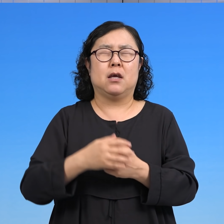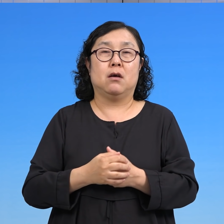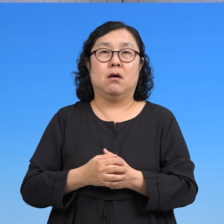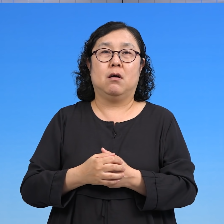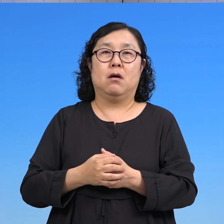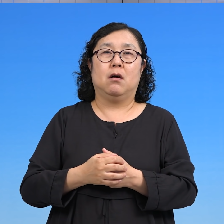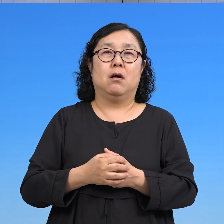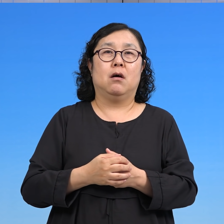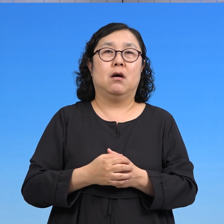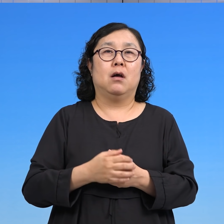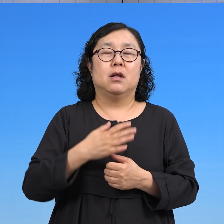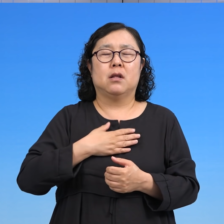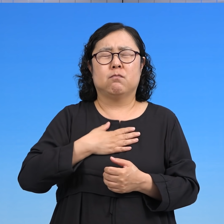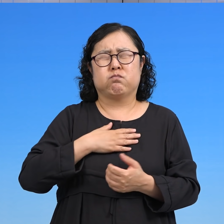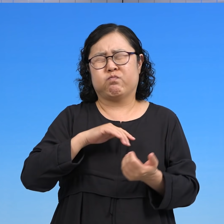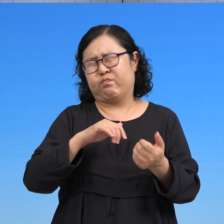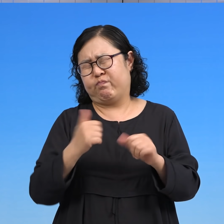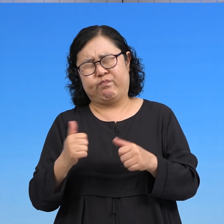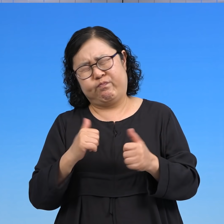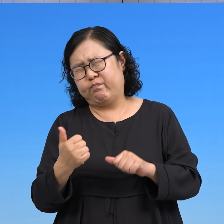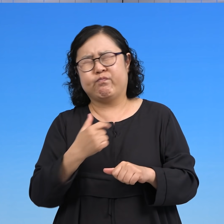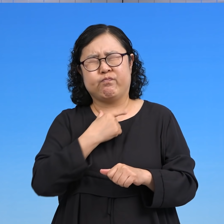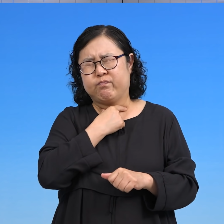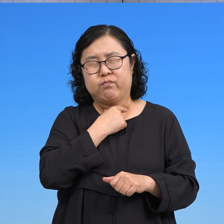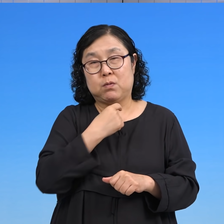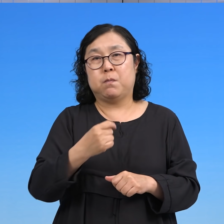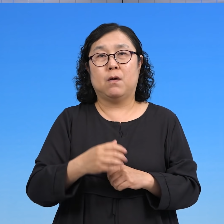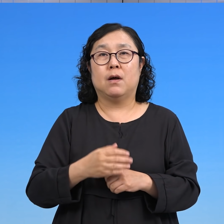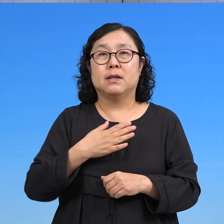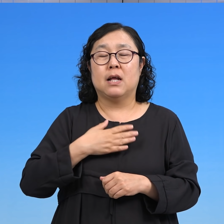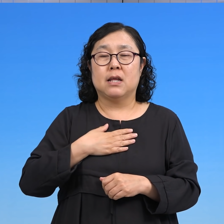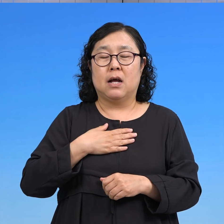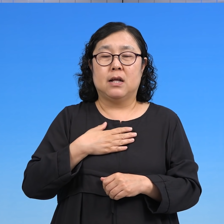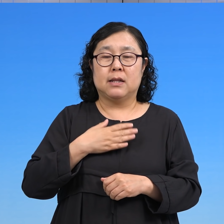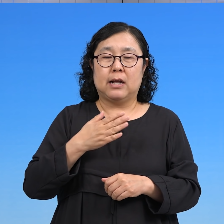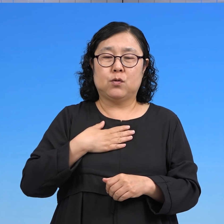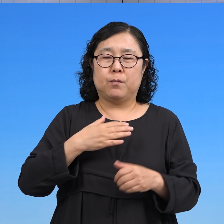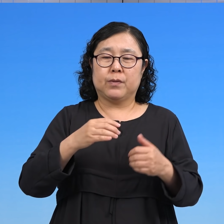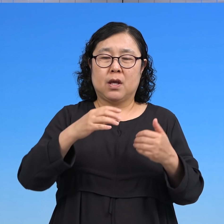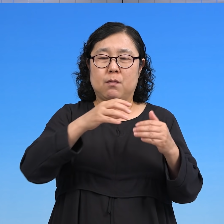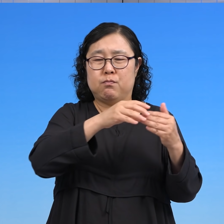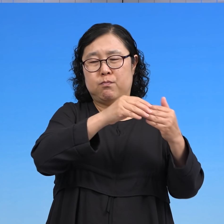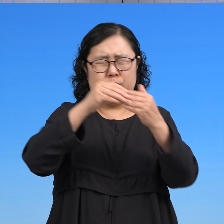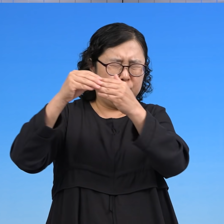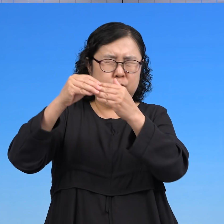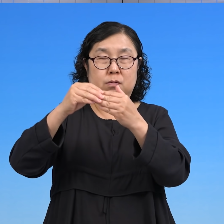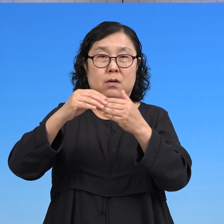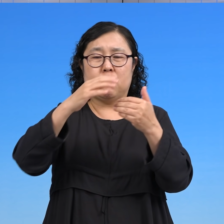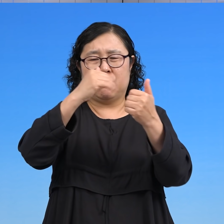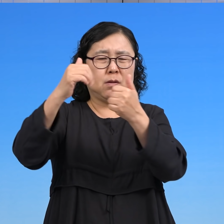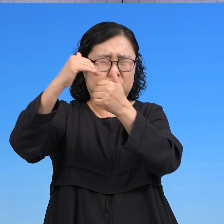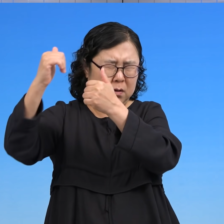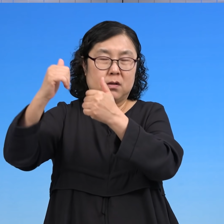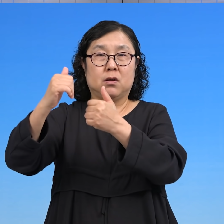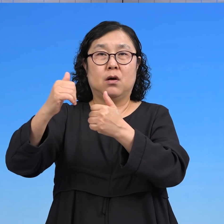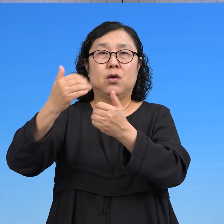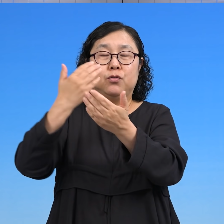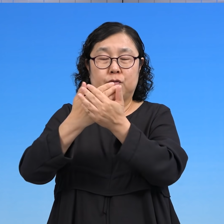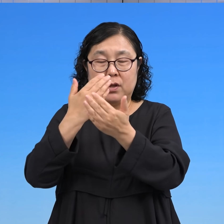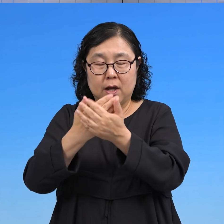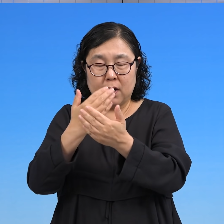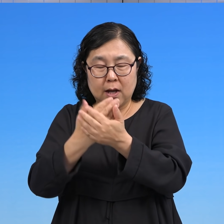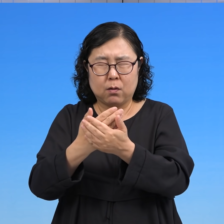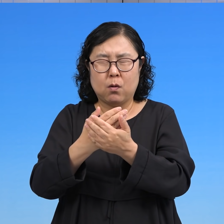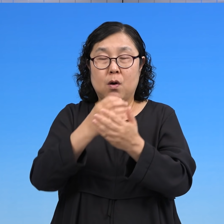4절에서 로뎀나무 밑에 주저앉아가지고 난 죽고 싶다, 나 차라리 이렇게 사느니 나 좀 데리고 가시라고 그렇게